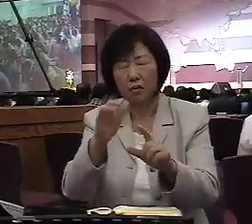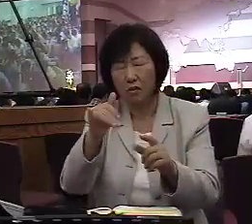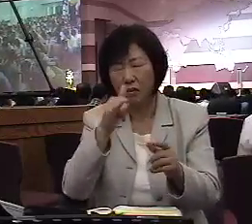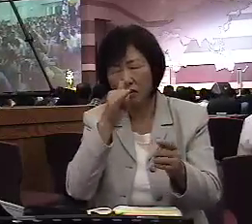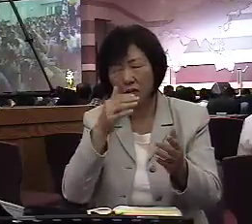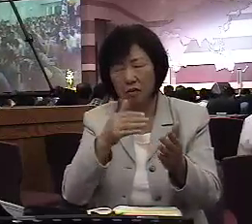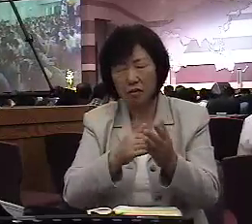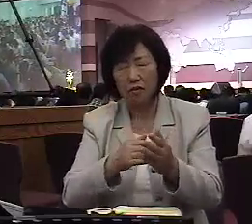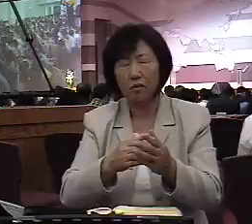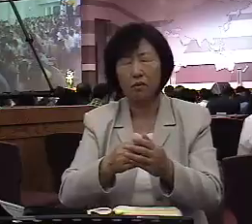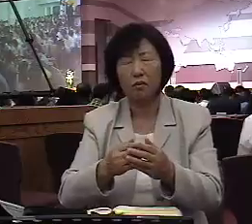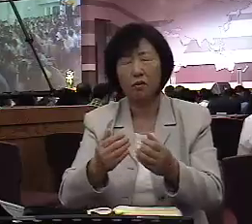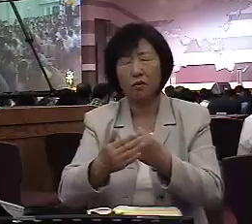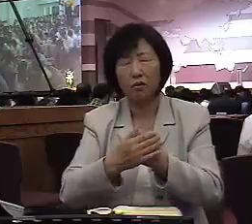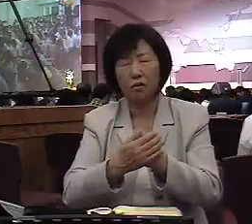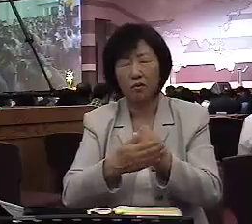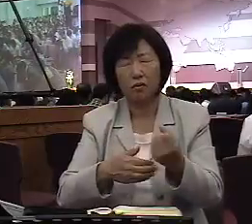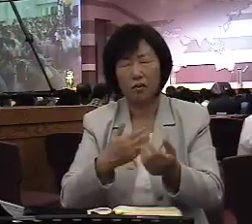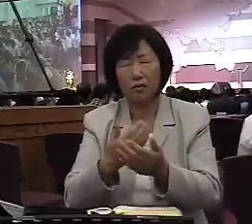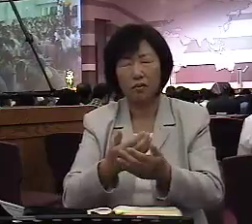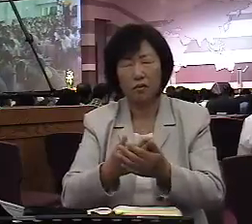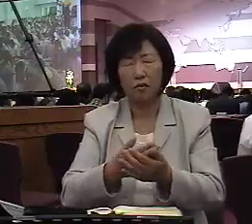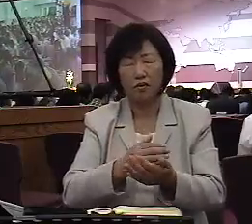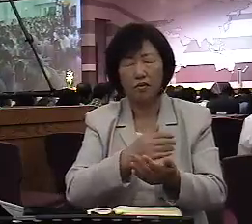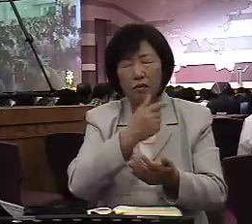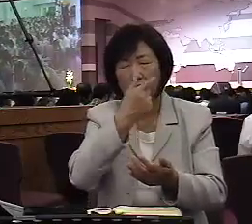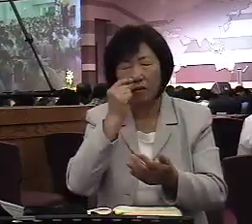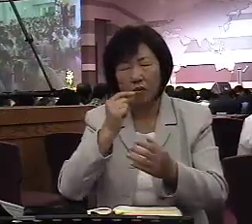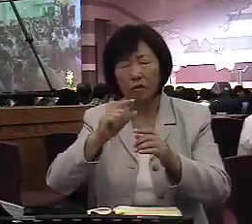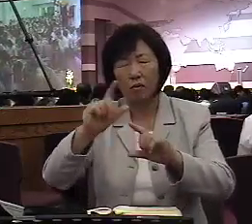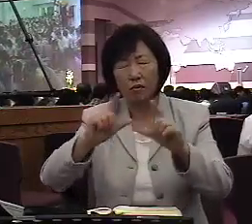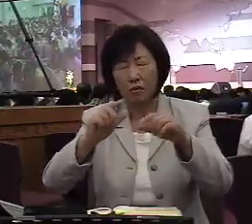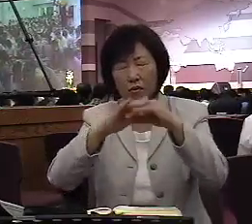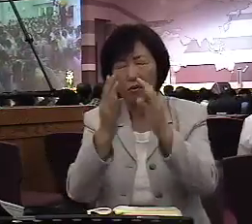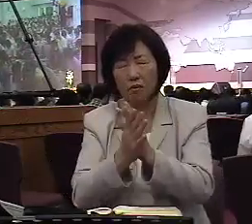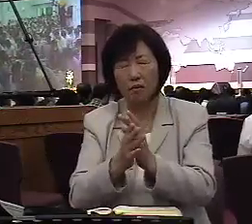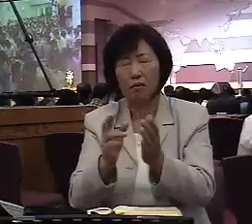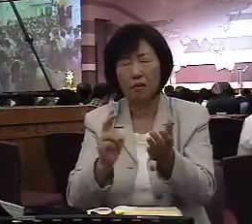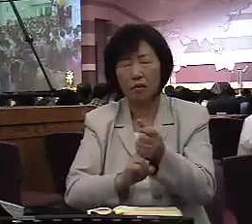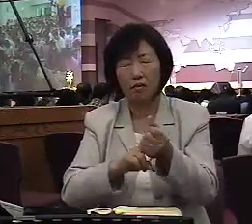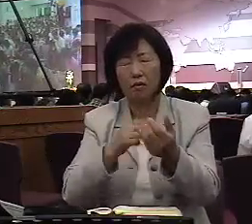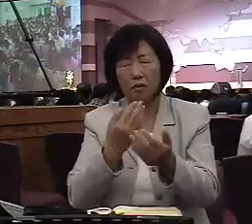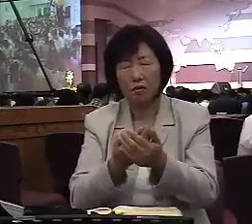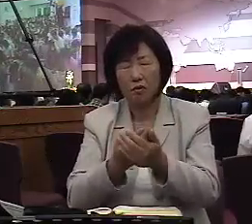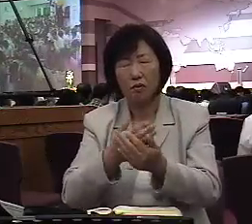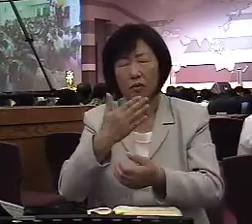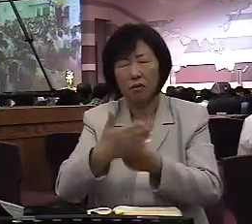형제자매 축복합니다. 아버지 감속해 주시옵소서. 그리스도의 형상